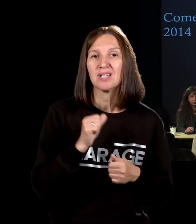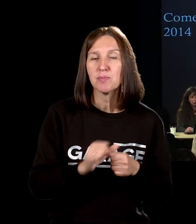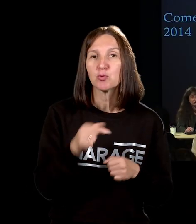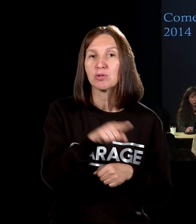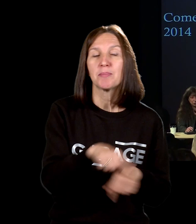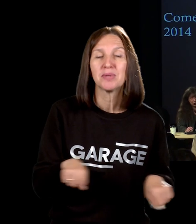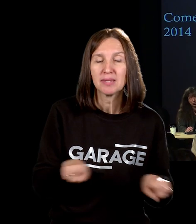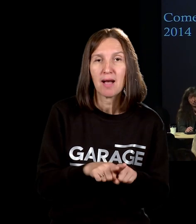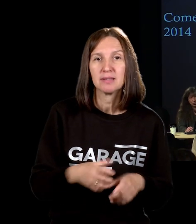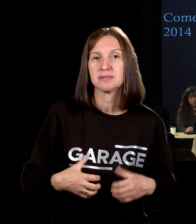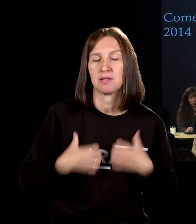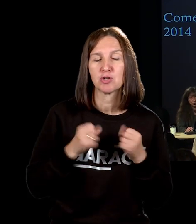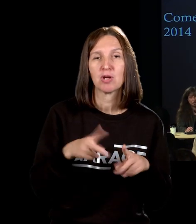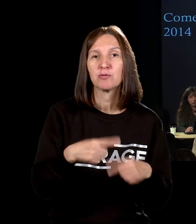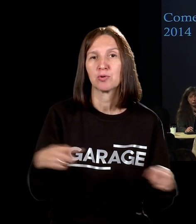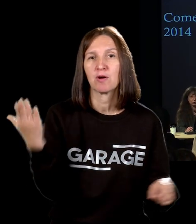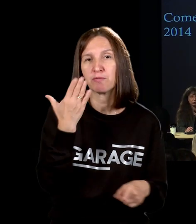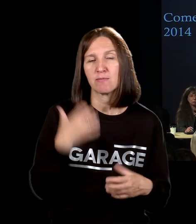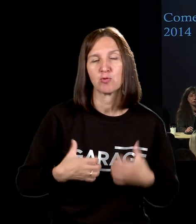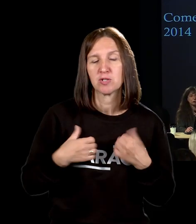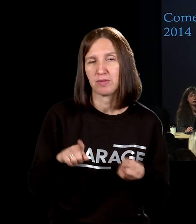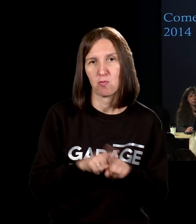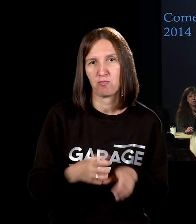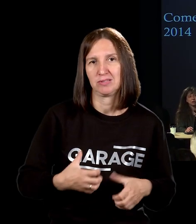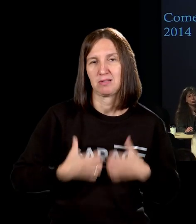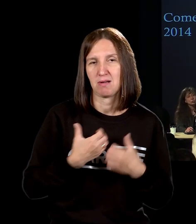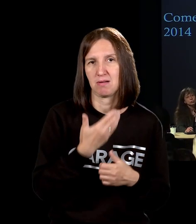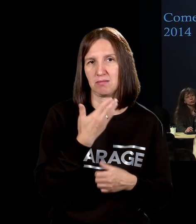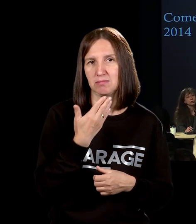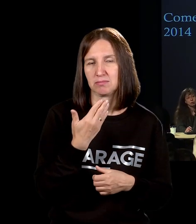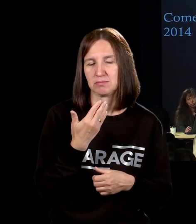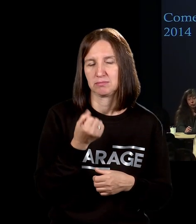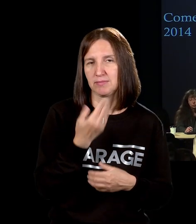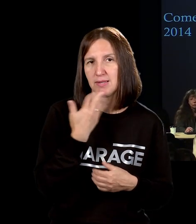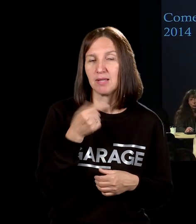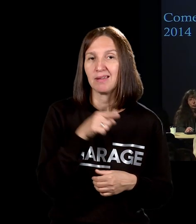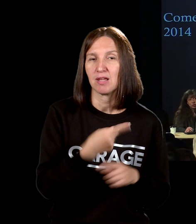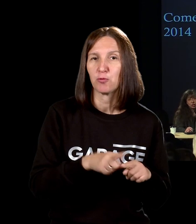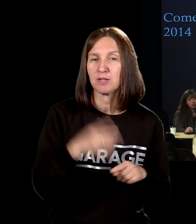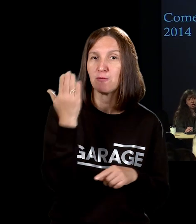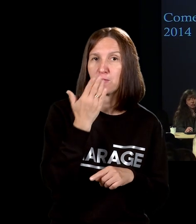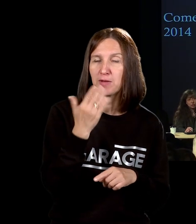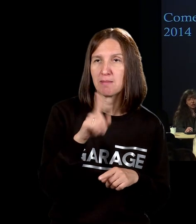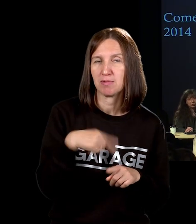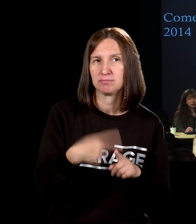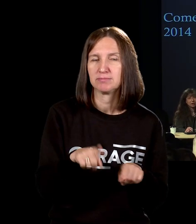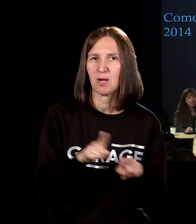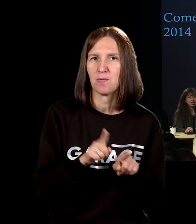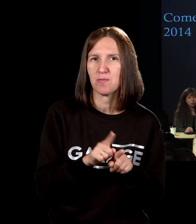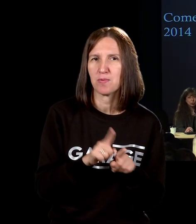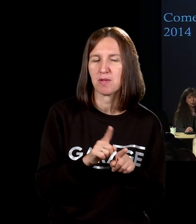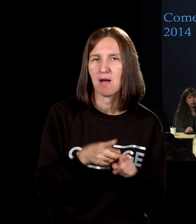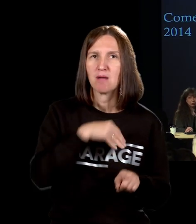поэтому вот этот фильм с его очень странной, как бы, с одной стороны, действительно такое гуманистическое моральное искусство, с другой стороны, культовый хоррор на грани